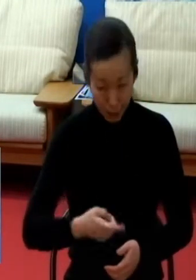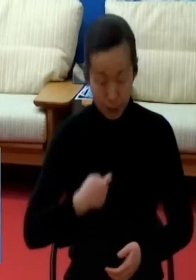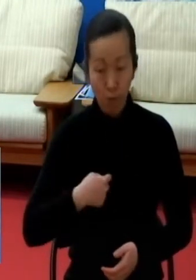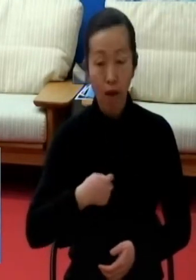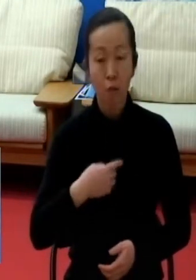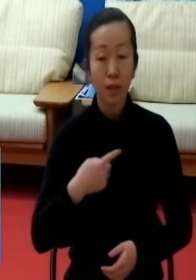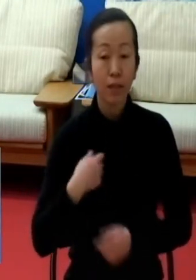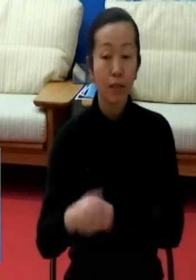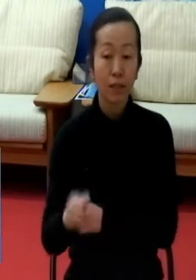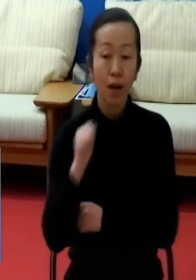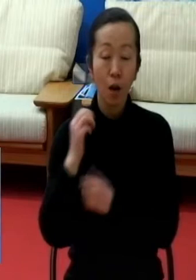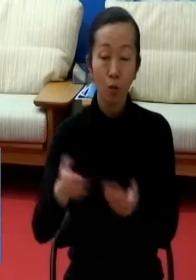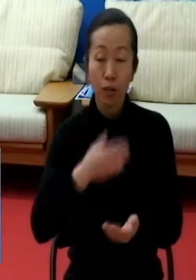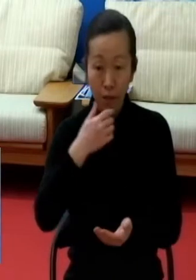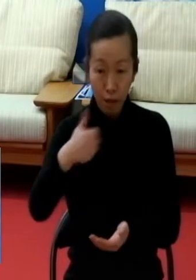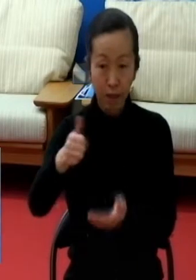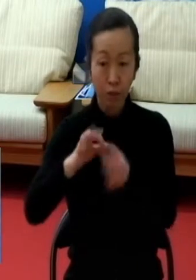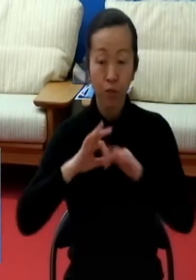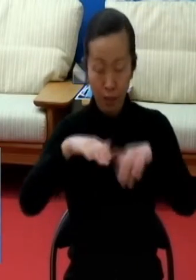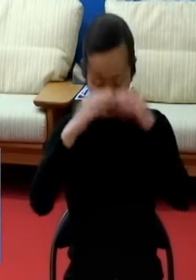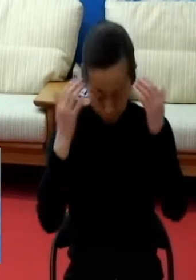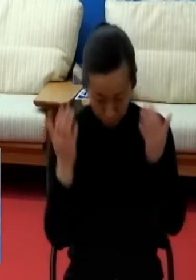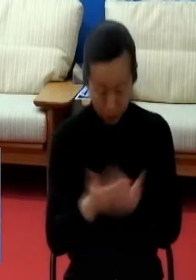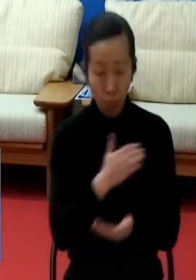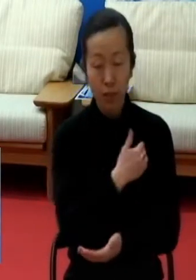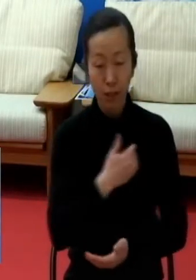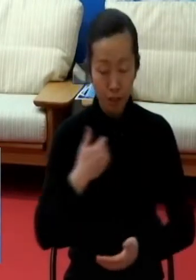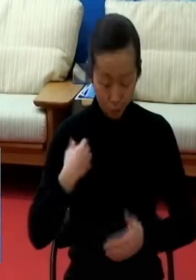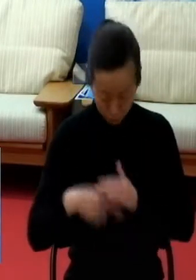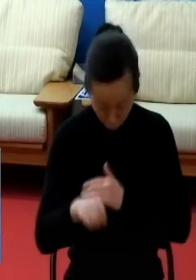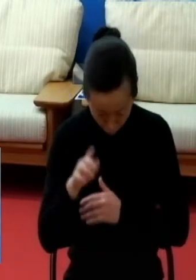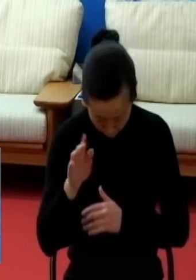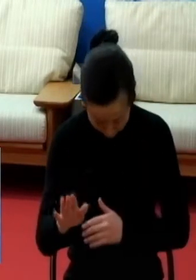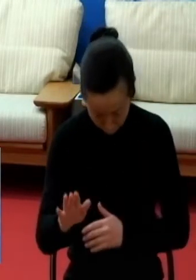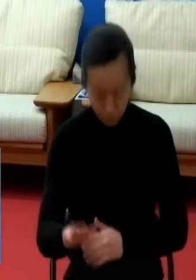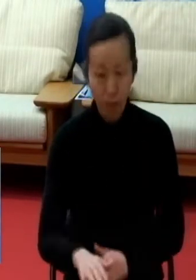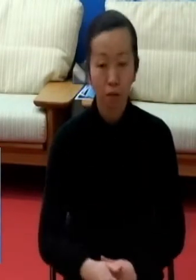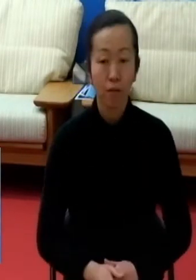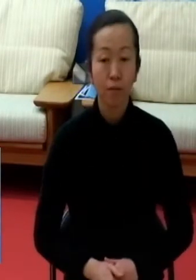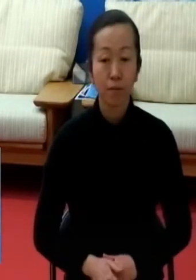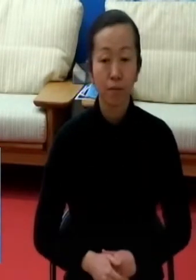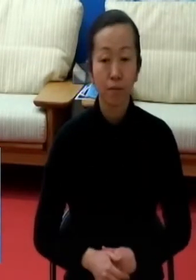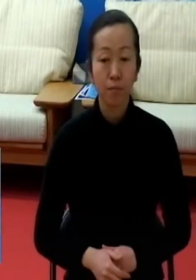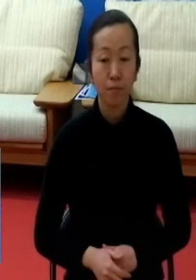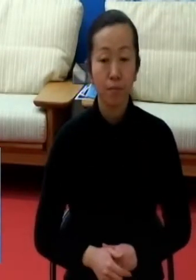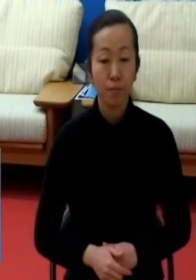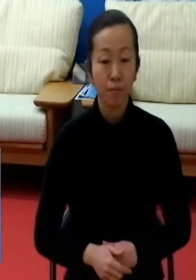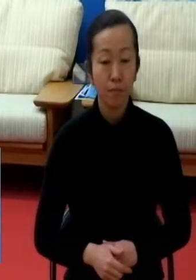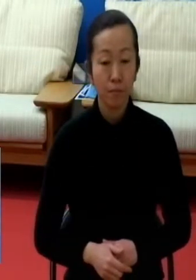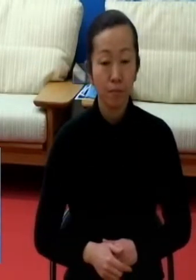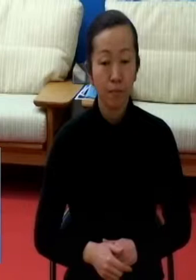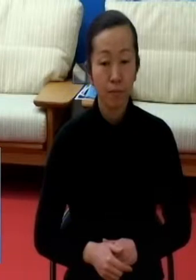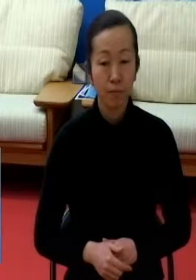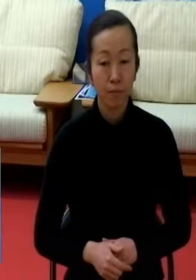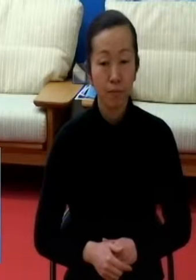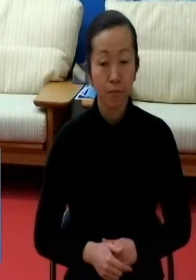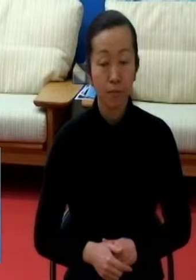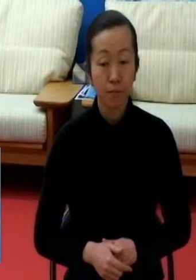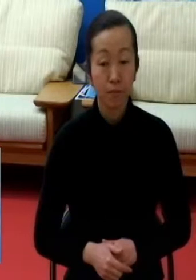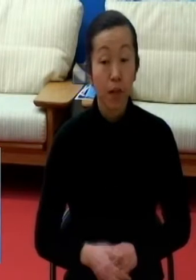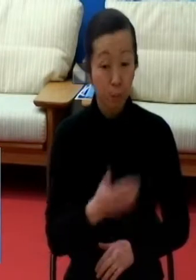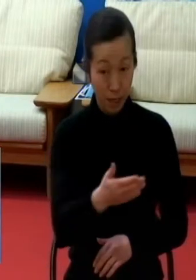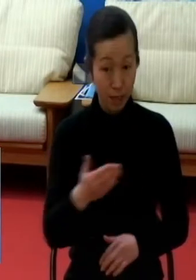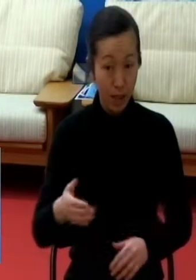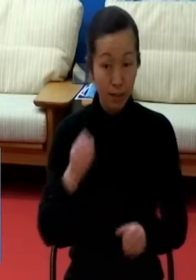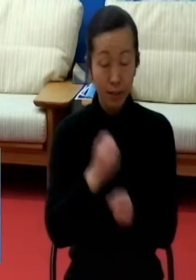に力をくださる方によって全てのことができるのです。 여러분 작품 인생을 만들려면 빨리 서론을 뛰어넘어야 됩니다.